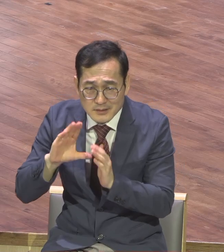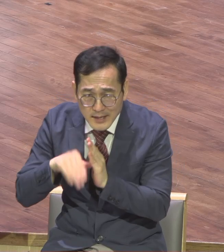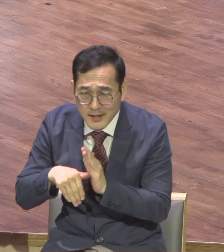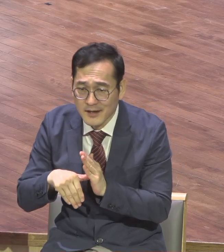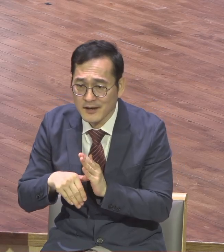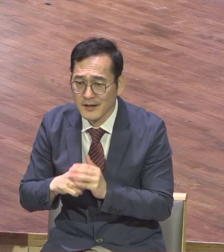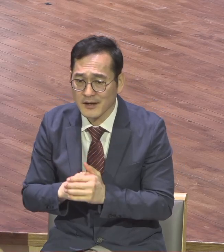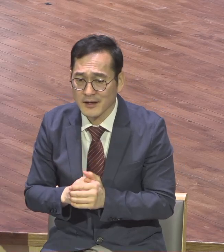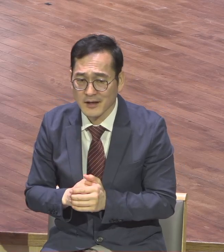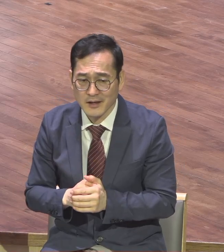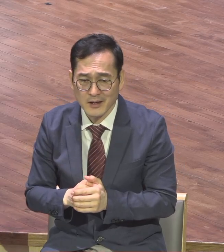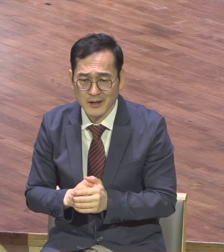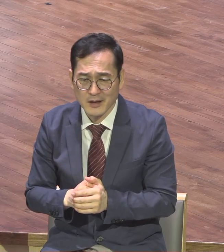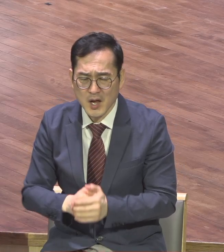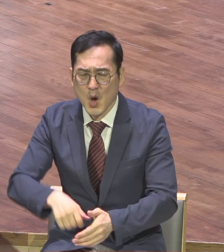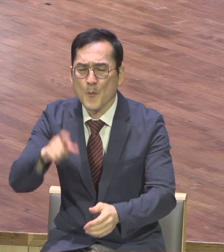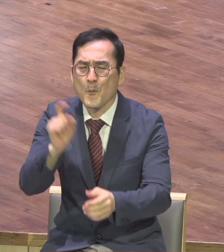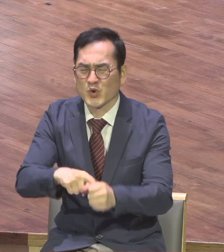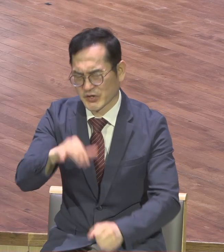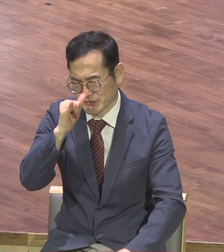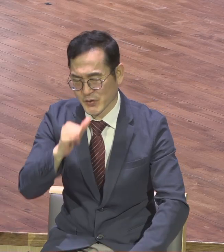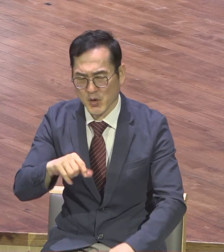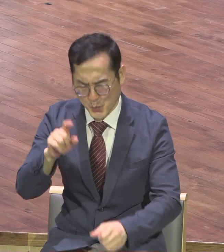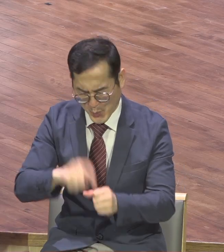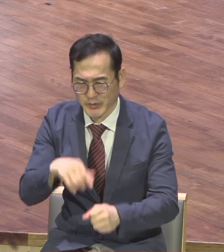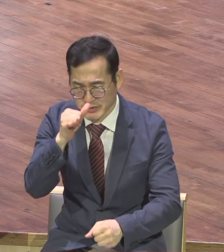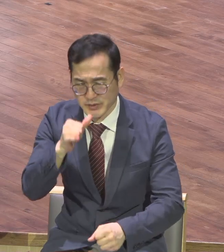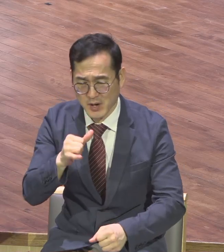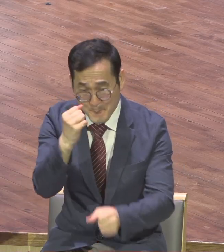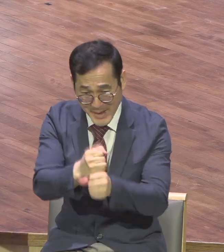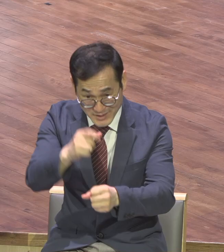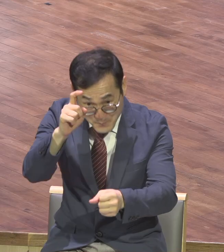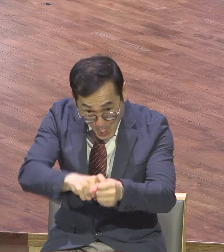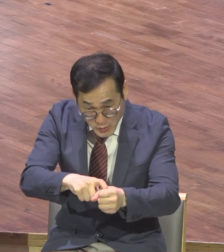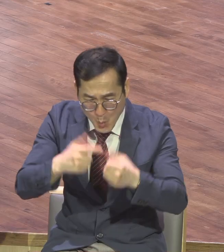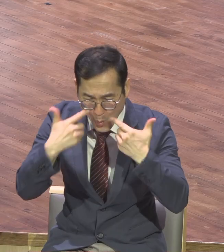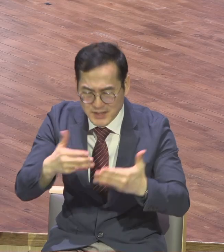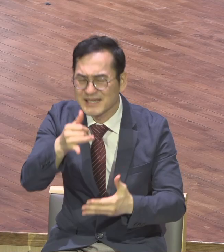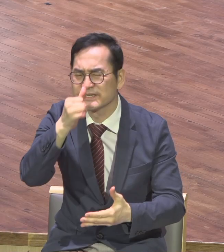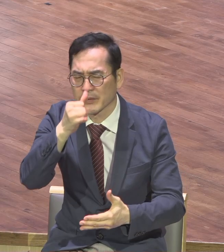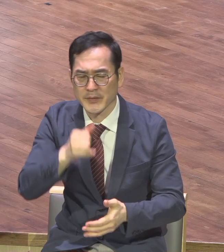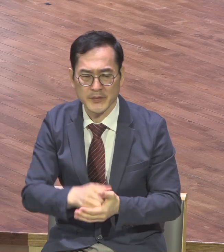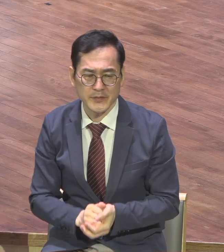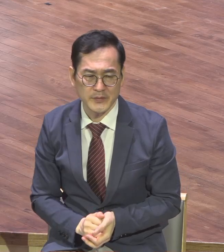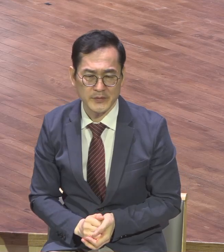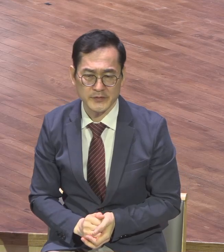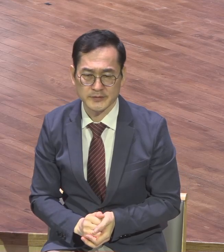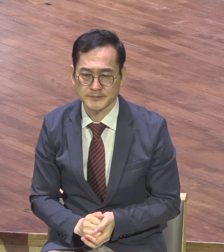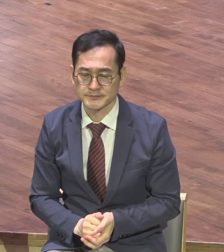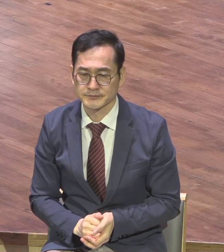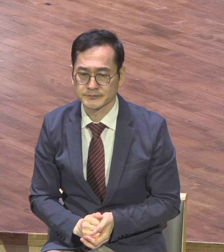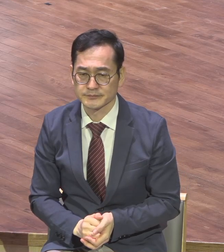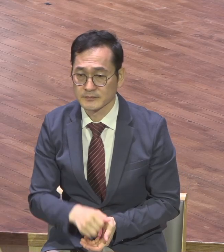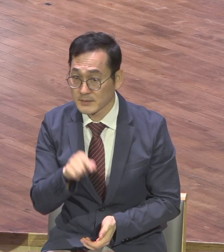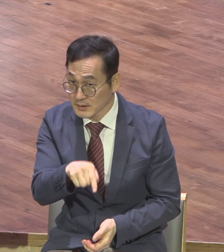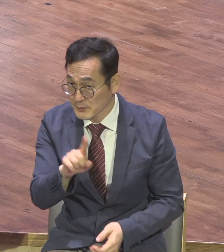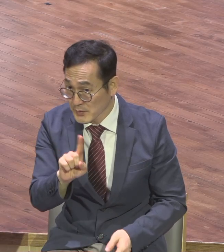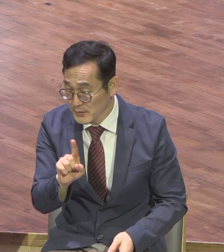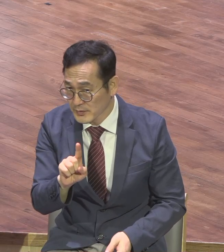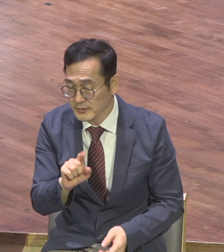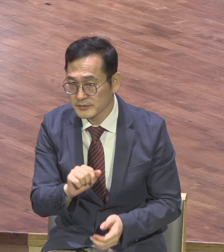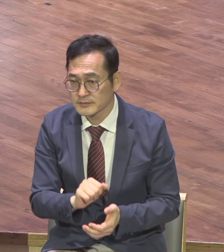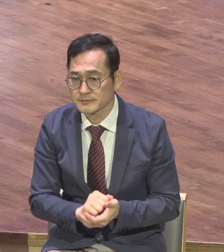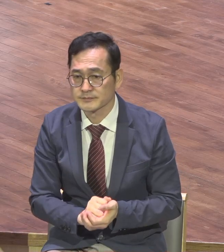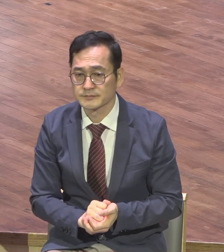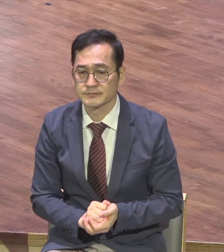때, 창조하실 때 분명한 여러분 각자의 의도가 있다니까요. 의도가 다 담겨져 있어요. 그것이 바로